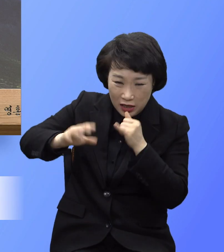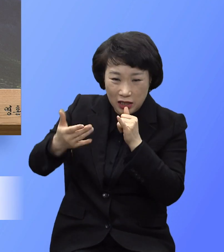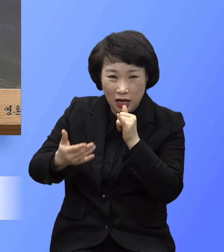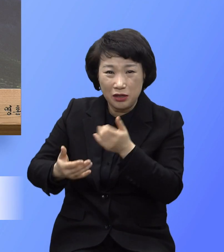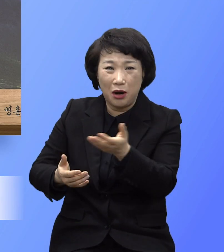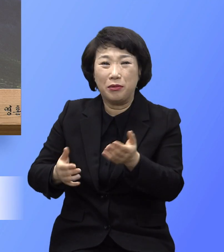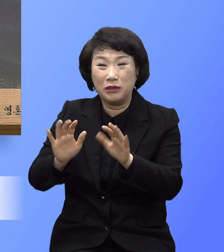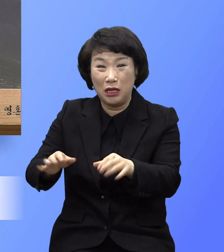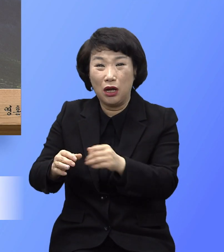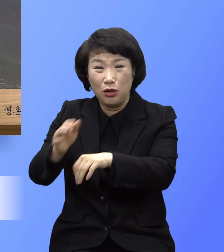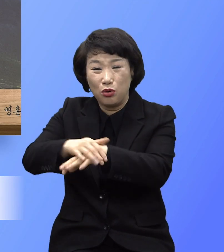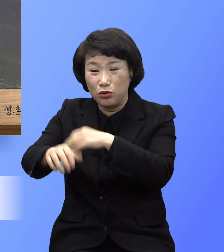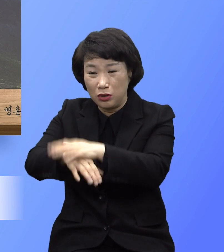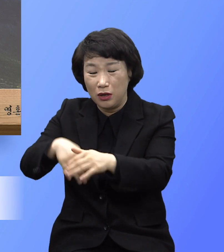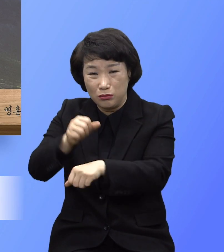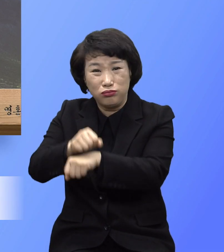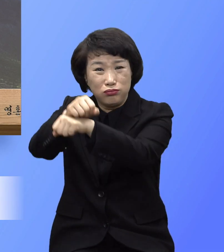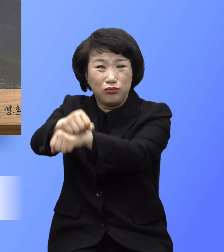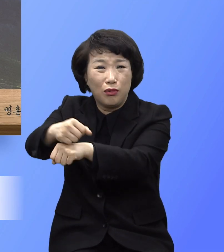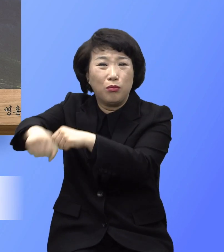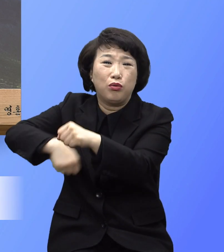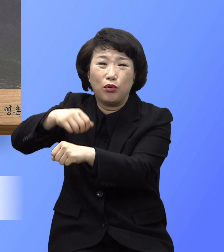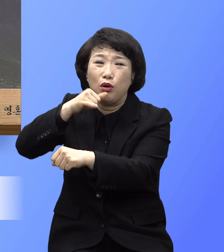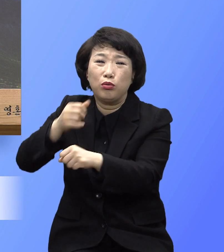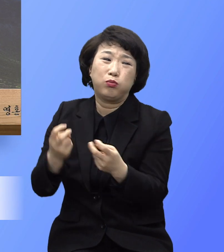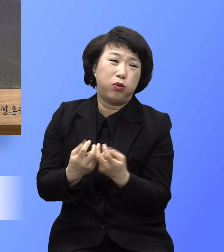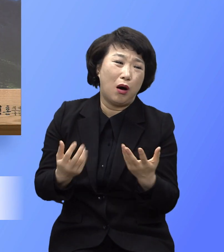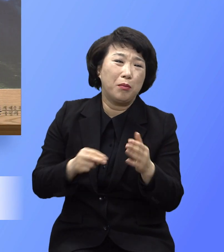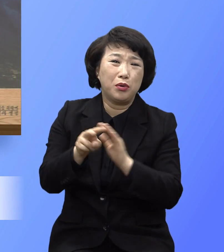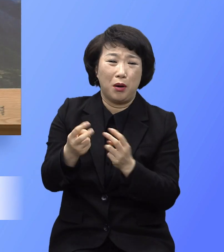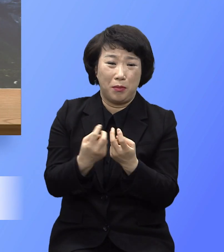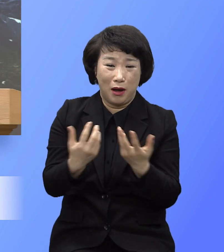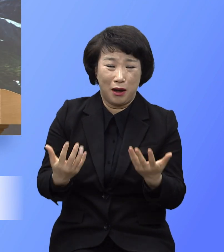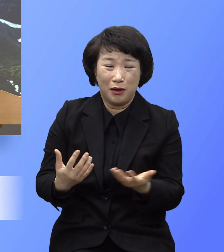이 팔이 묶였으니 대책이 없지 않냐 이 말이야.